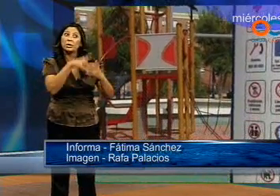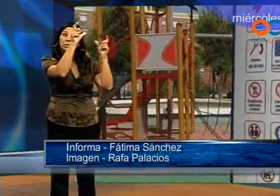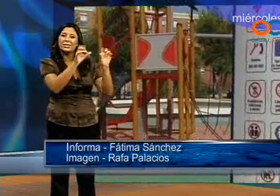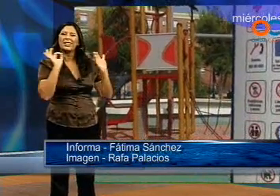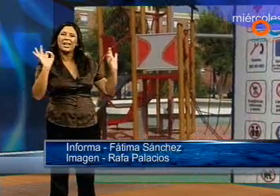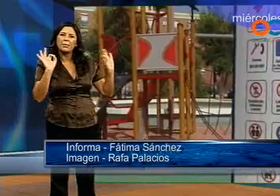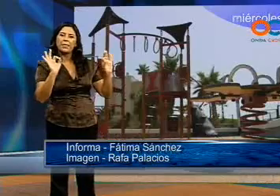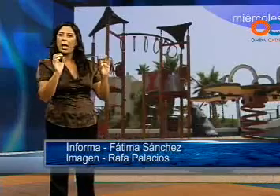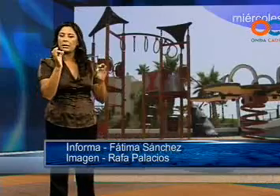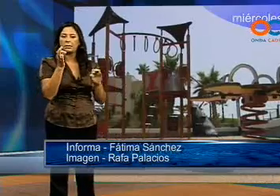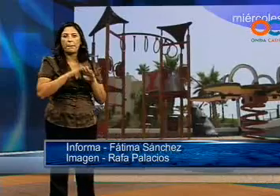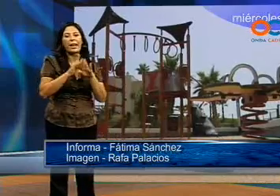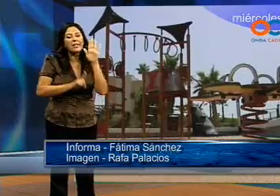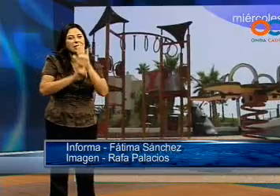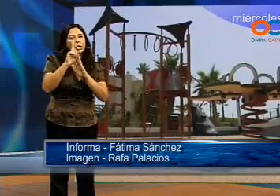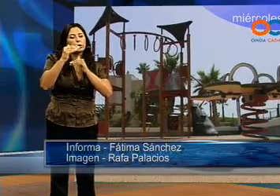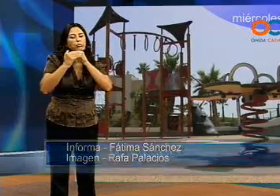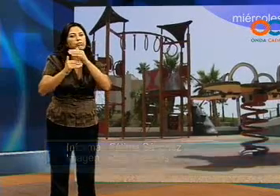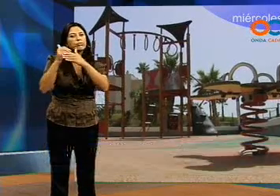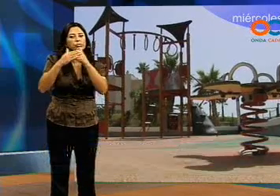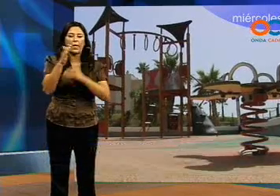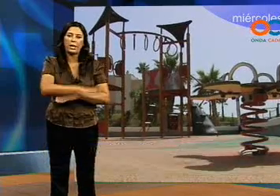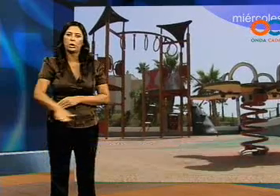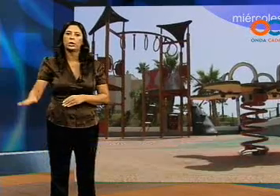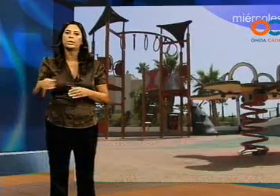más idóneos para el desarrollo evolutivo de los pequeños.